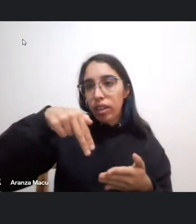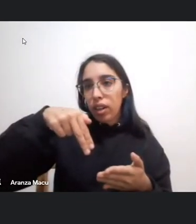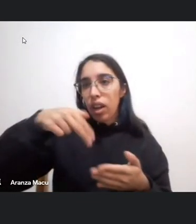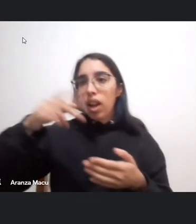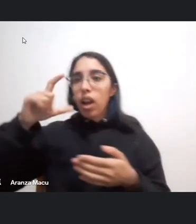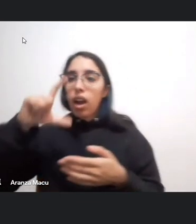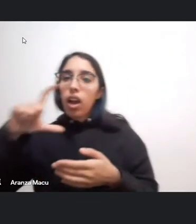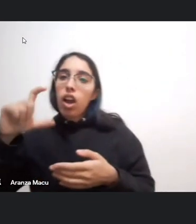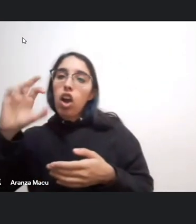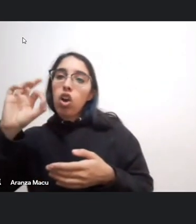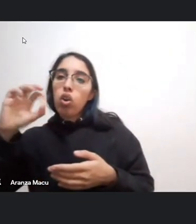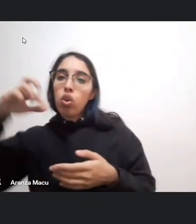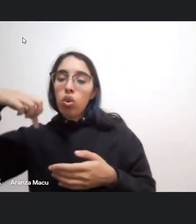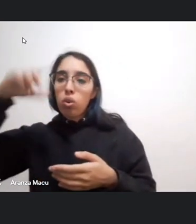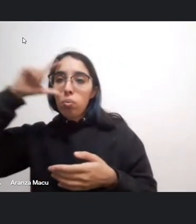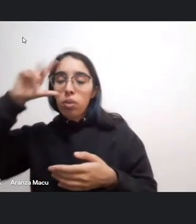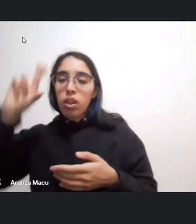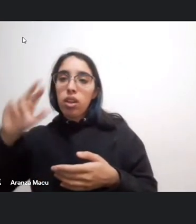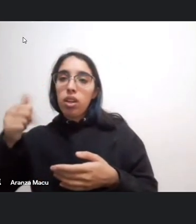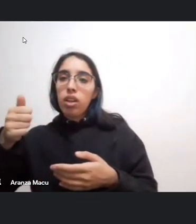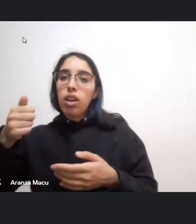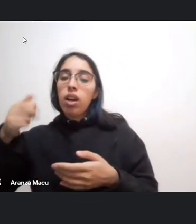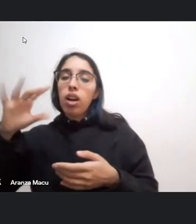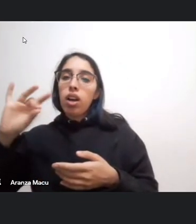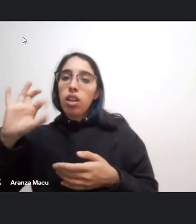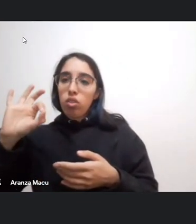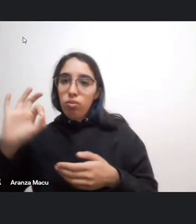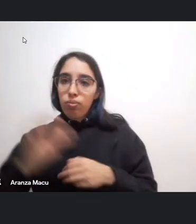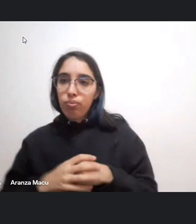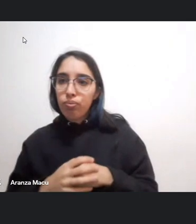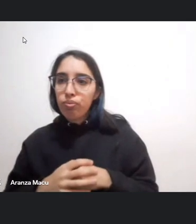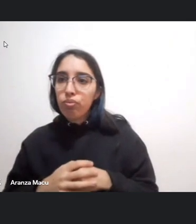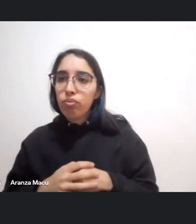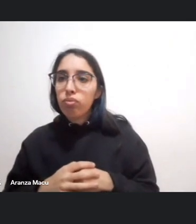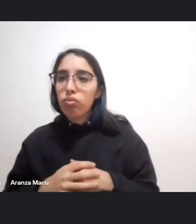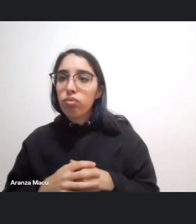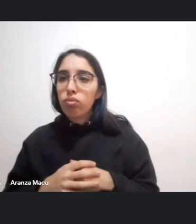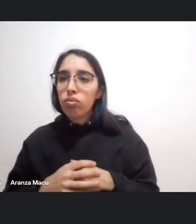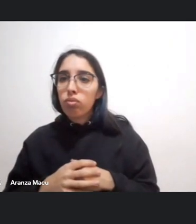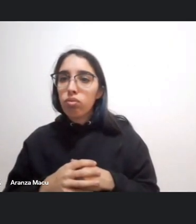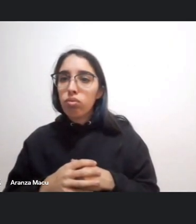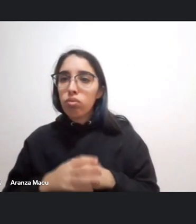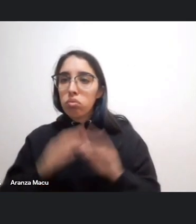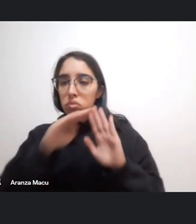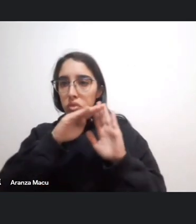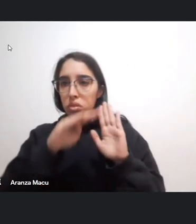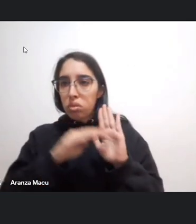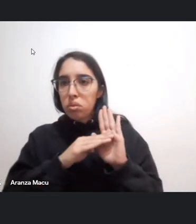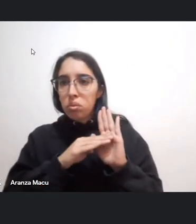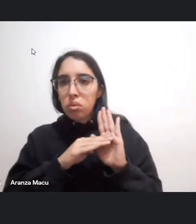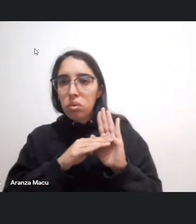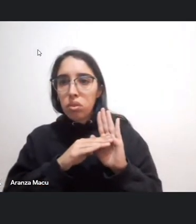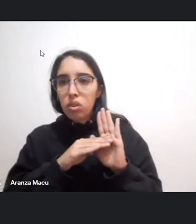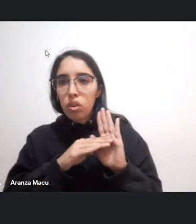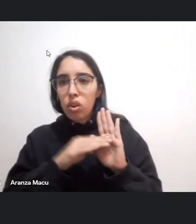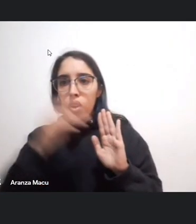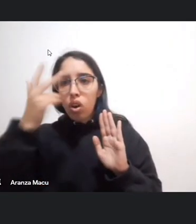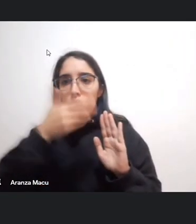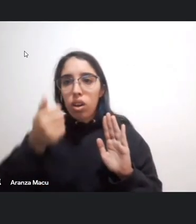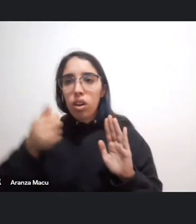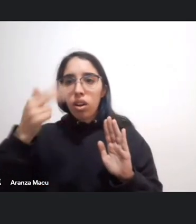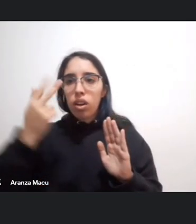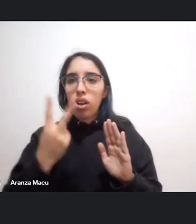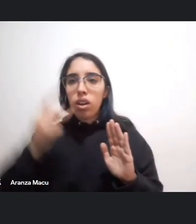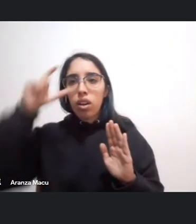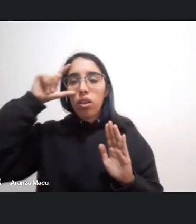es son o están, ¿sí? Si yo tengo have not benefited.